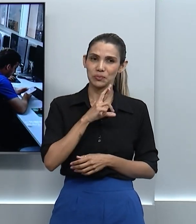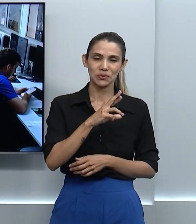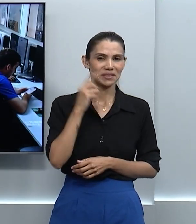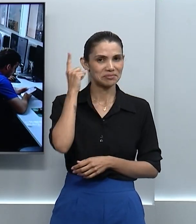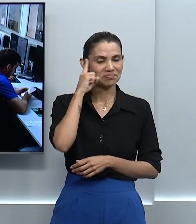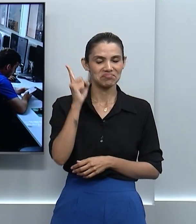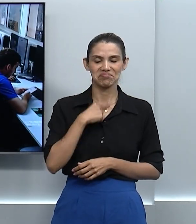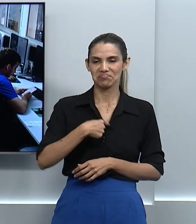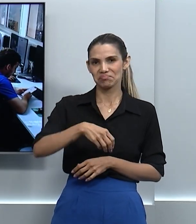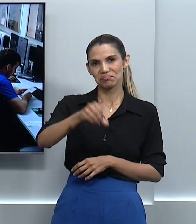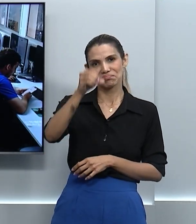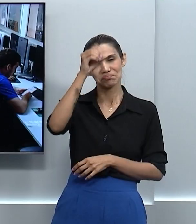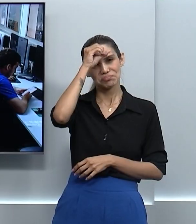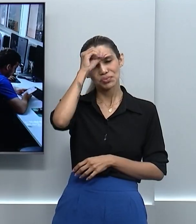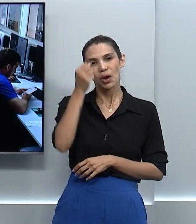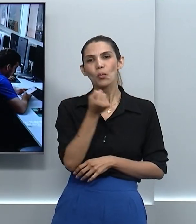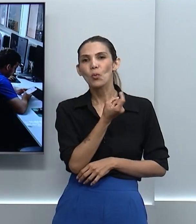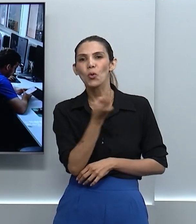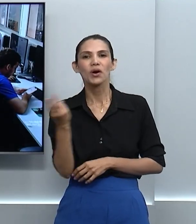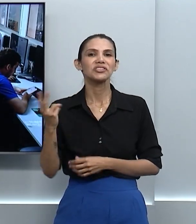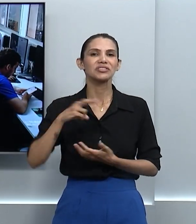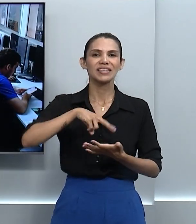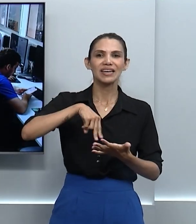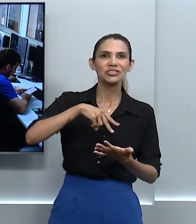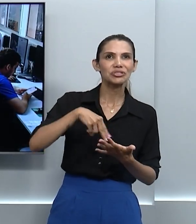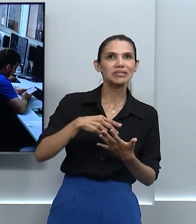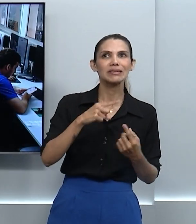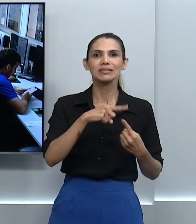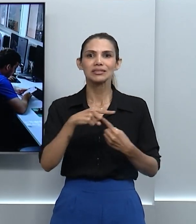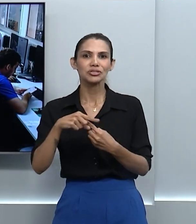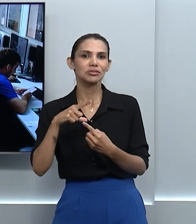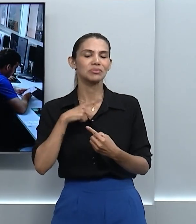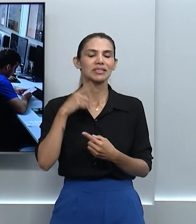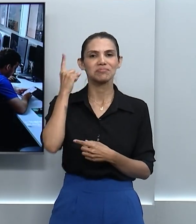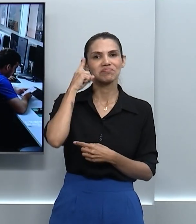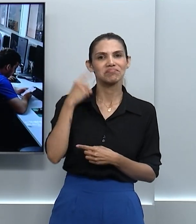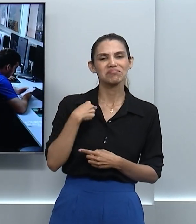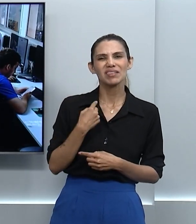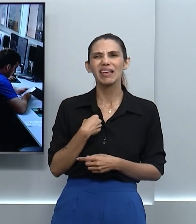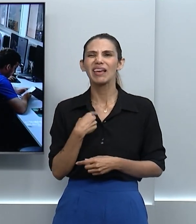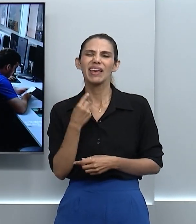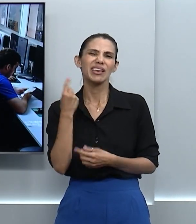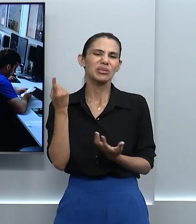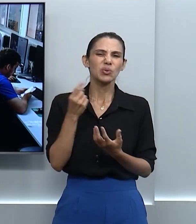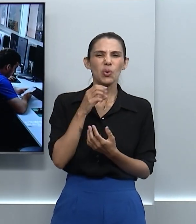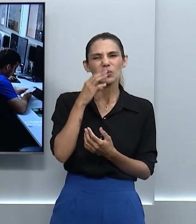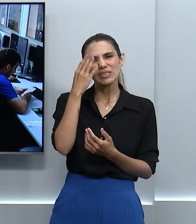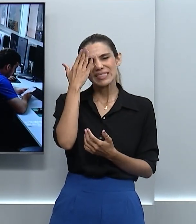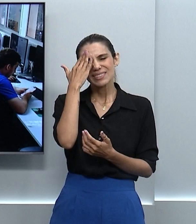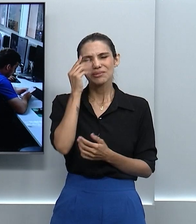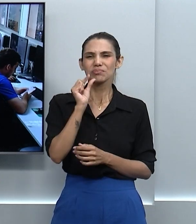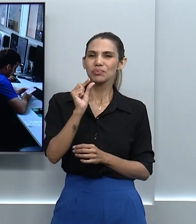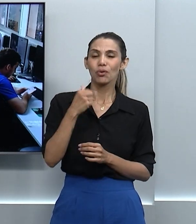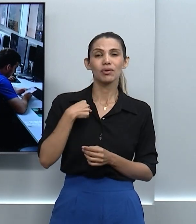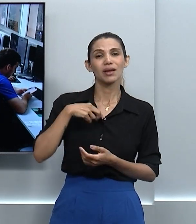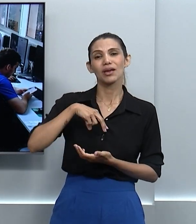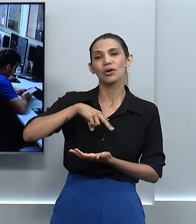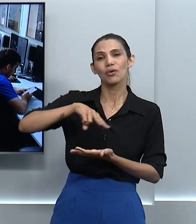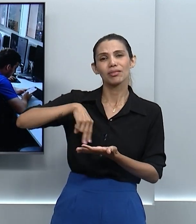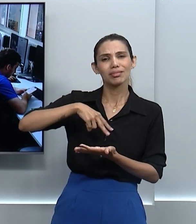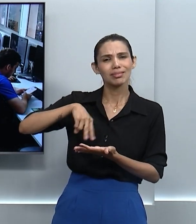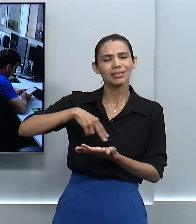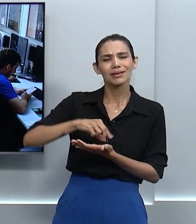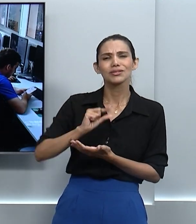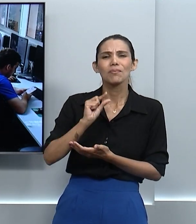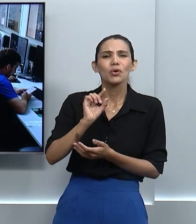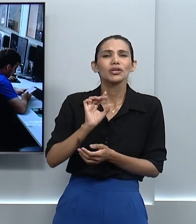não tenho ideia sobre dança, conheço muito pouco, inclusive durante toda a minha existência pratiquei só uma, que foi o flamenco,